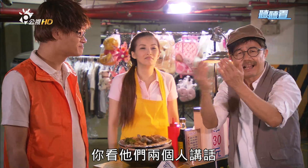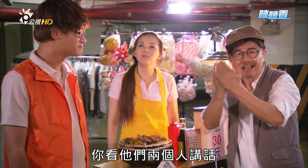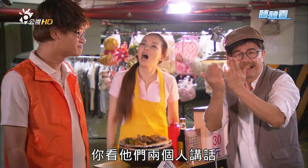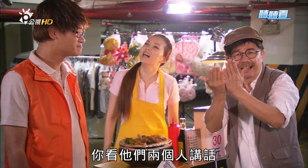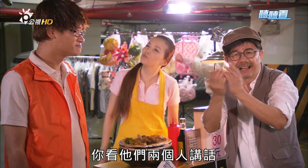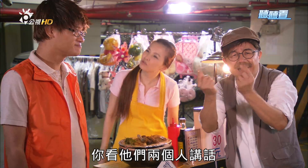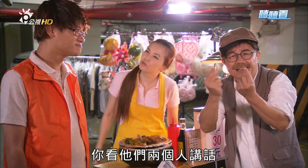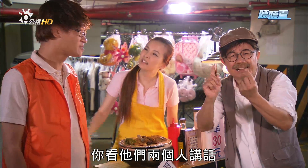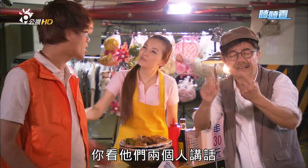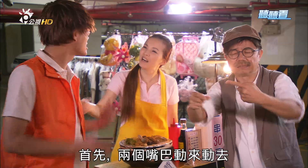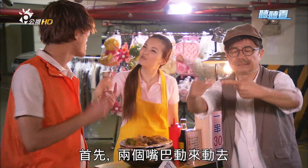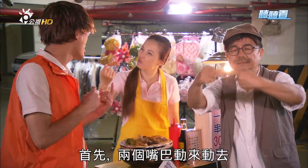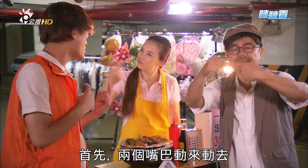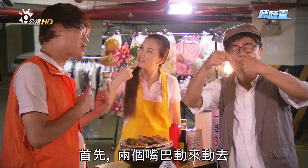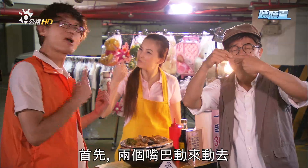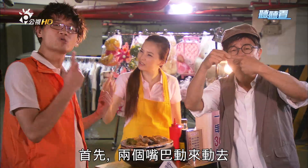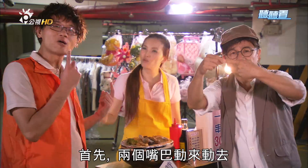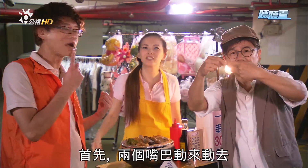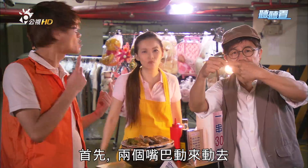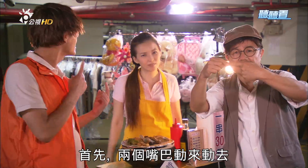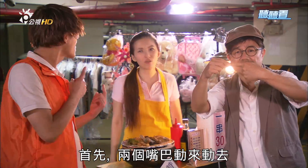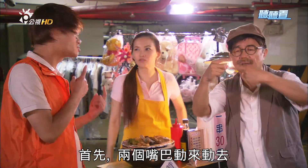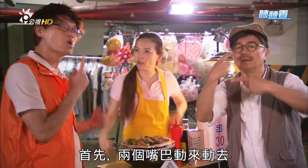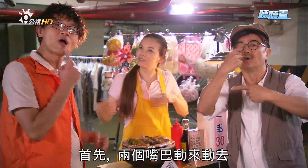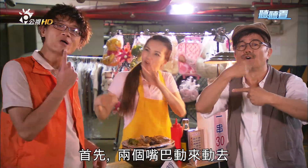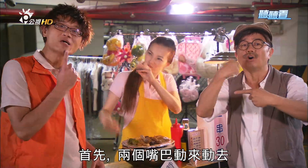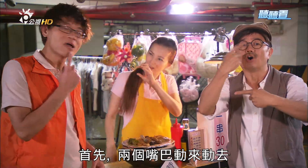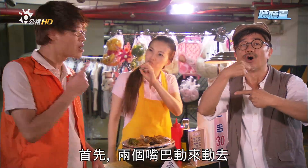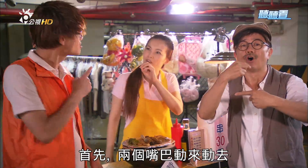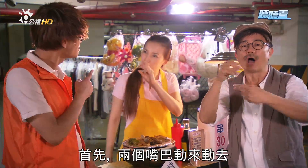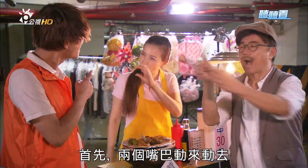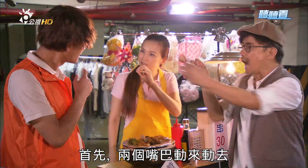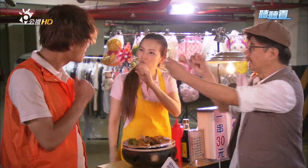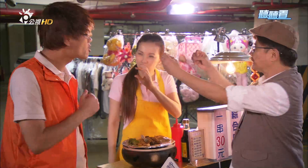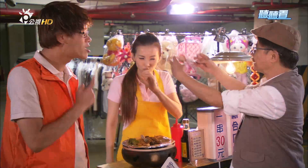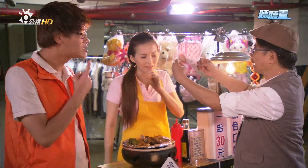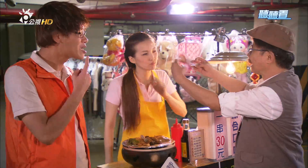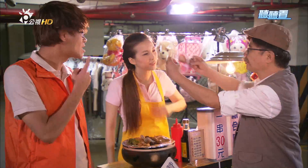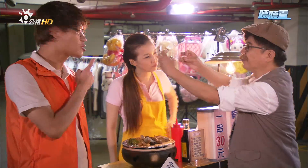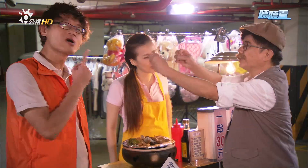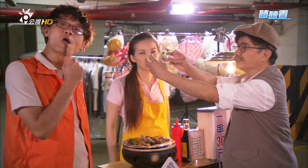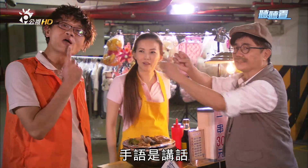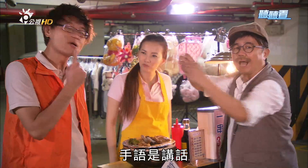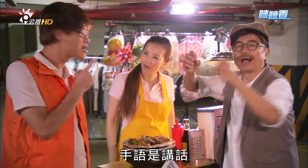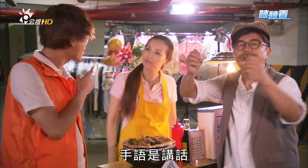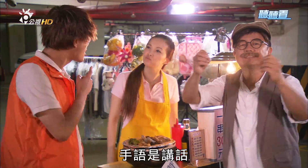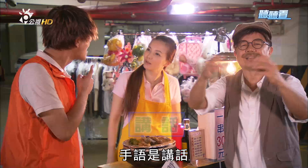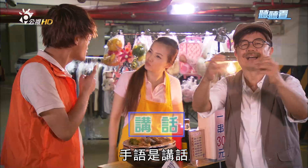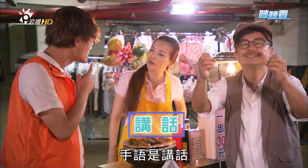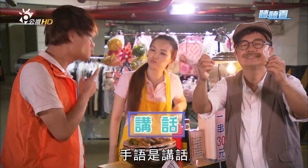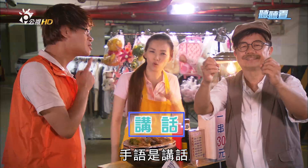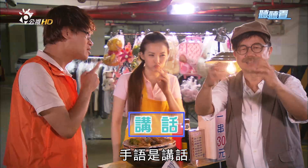啊，首先呢，两个嘴巴动来动去，手语是讲